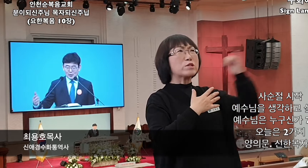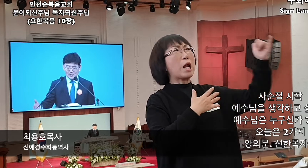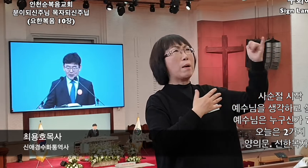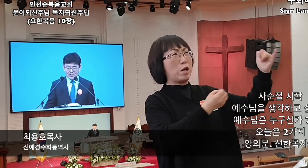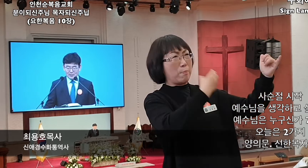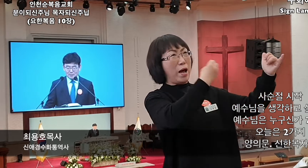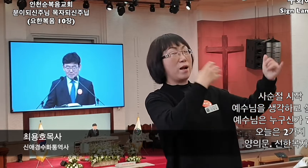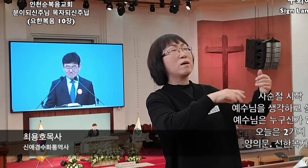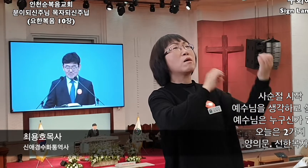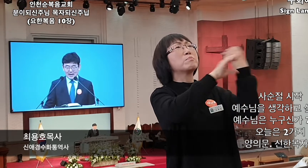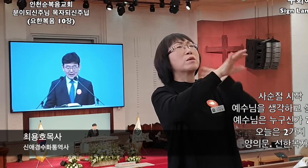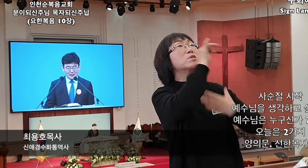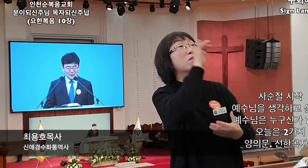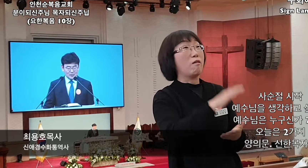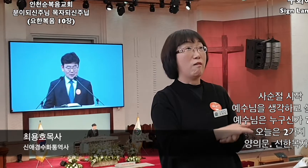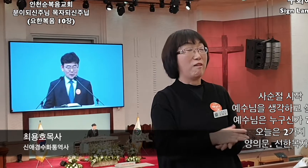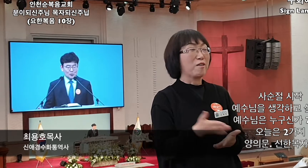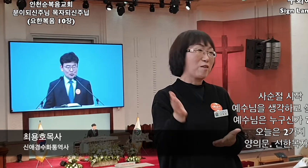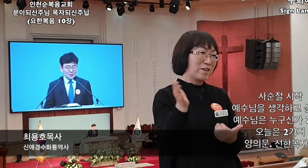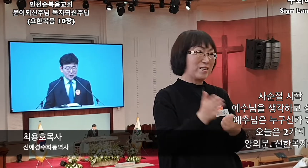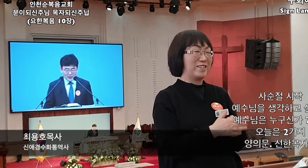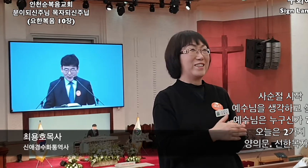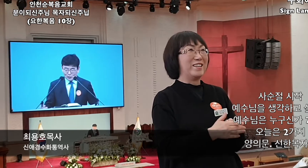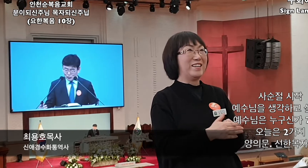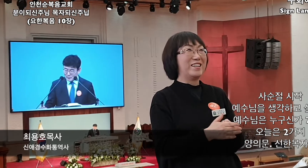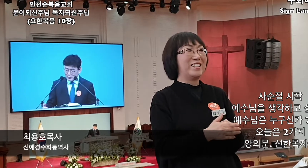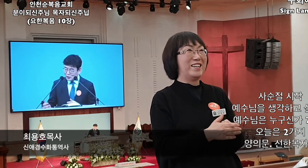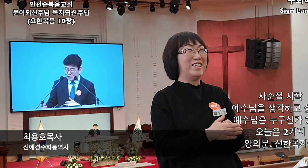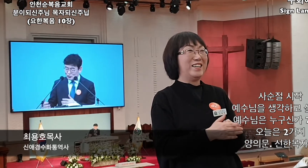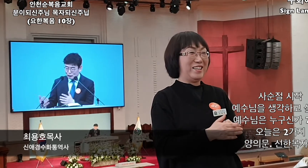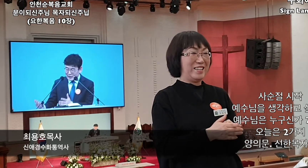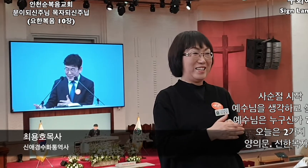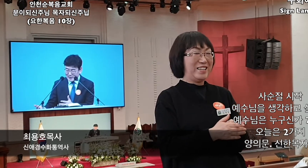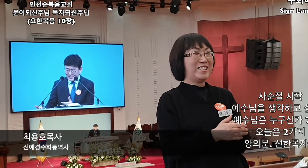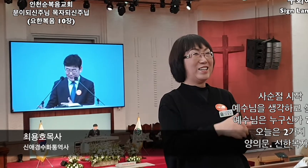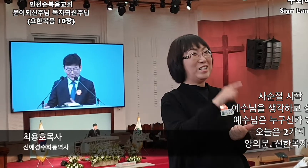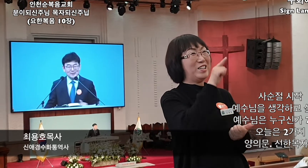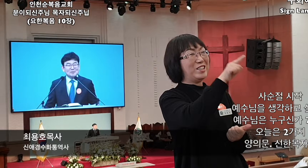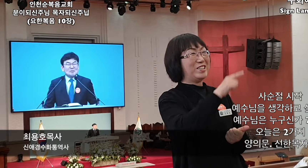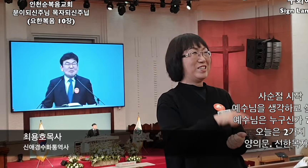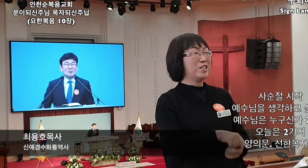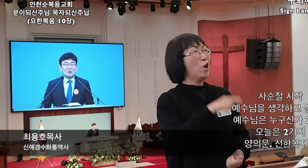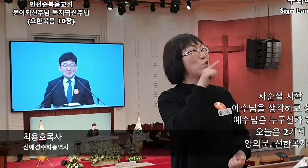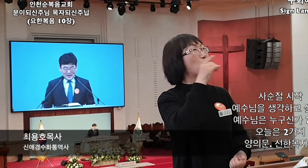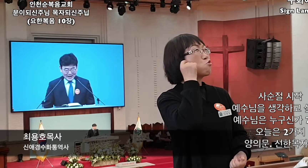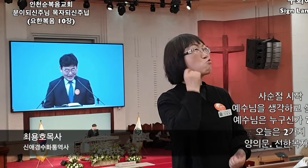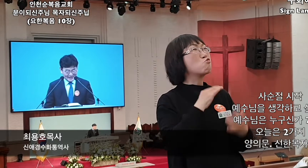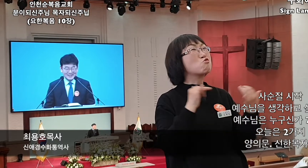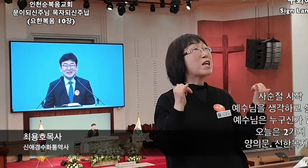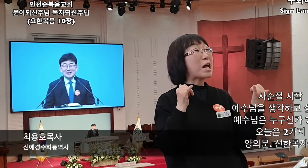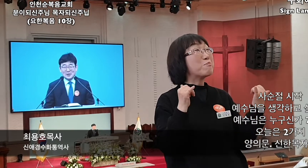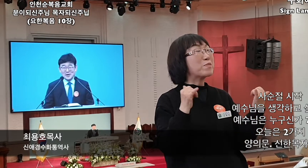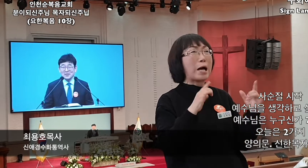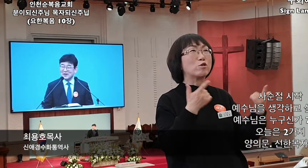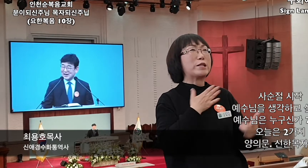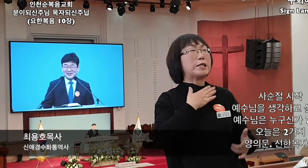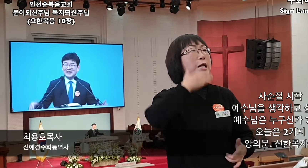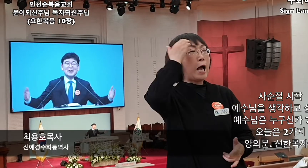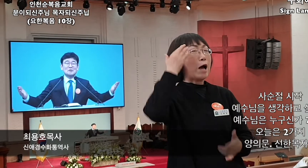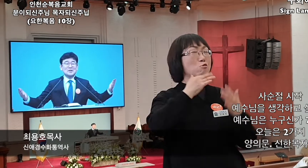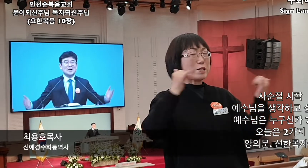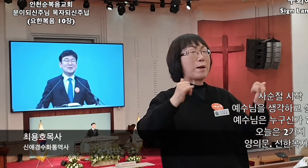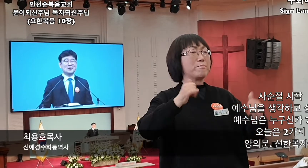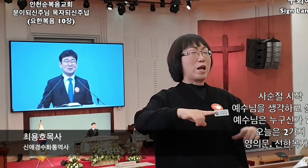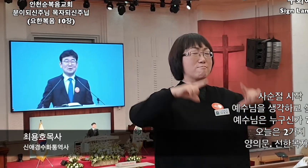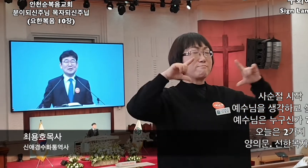중국말로 물어볼 때, 이거 설교 준비 못했네요. 중국말로 너는 중국 사람이냐를 모릅니다. 그러면 아니 나는